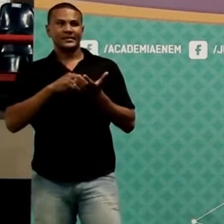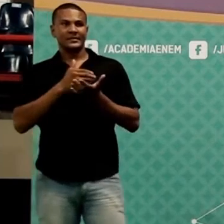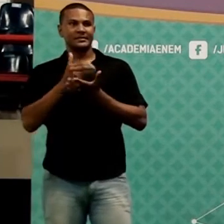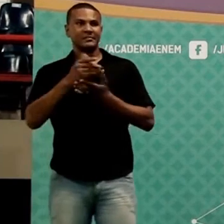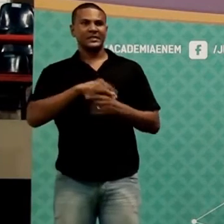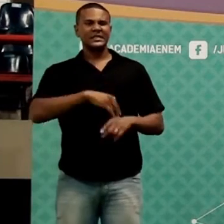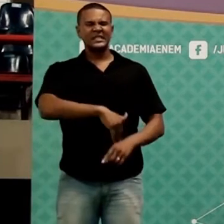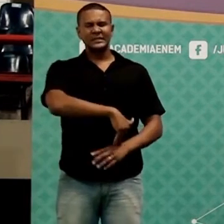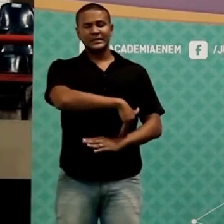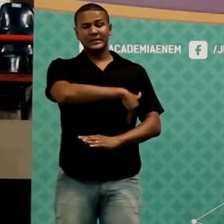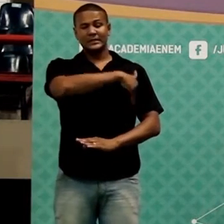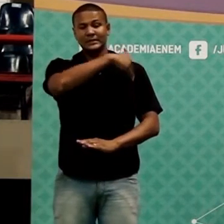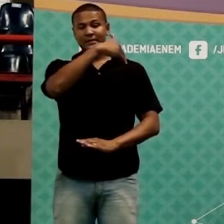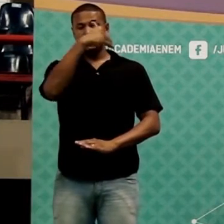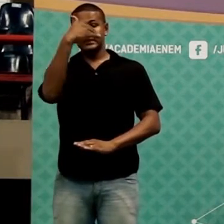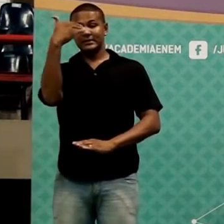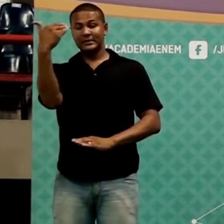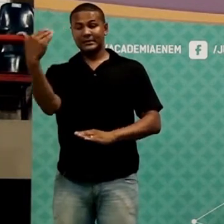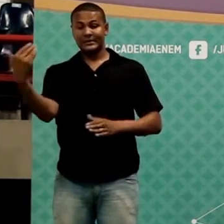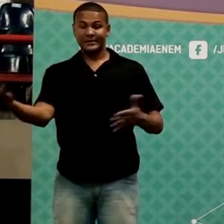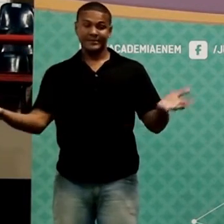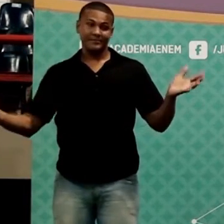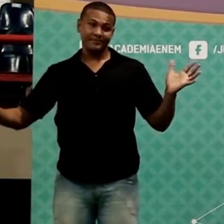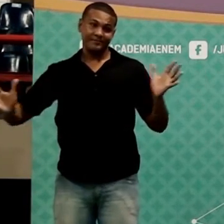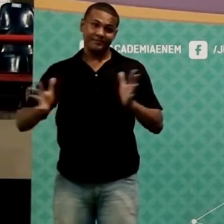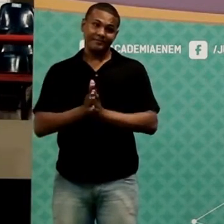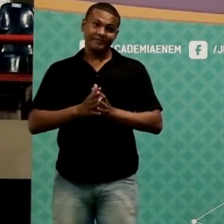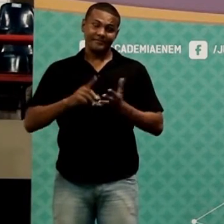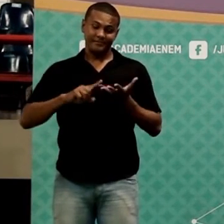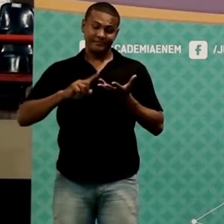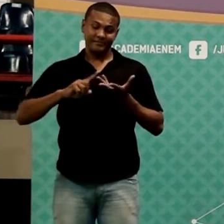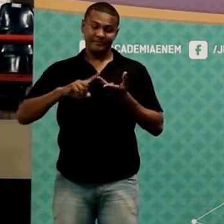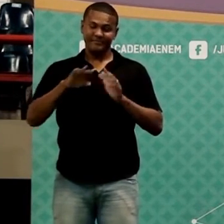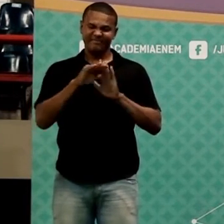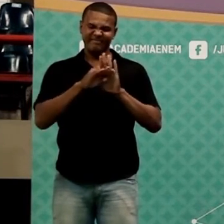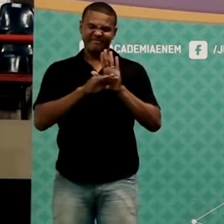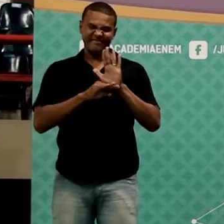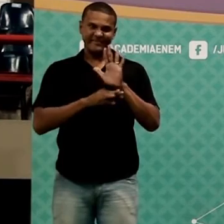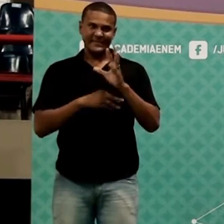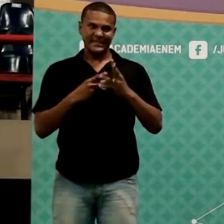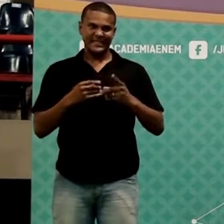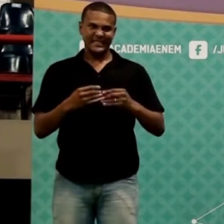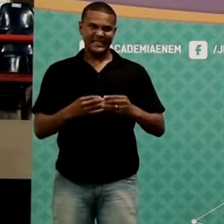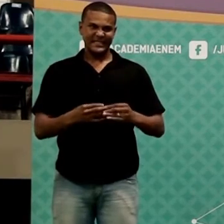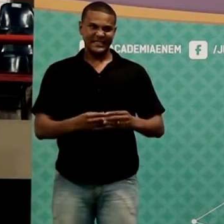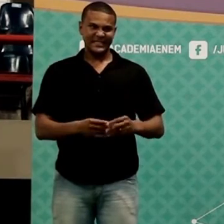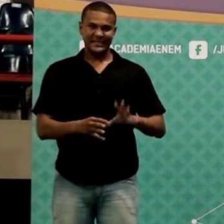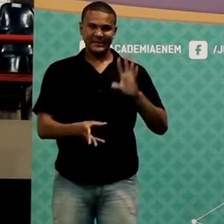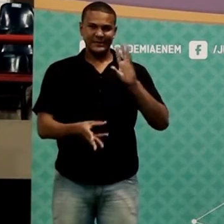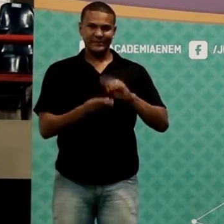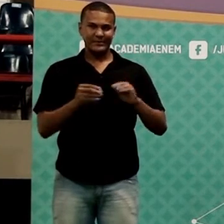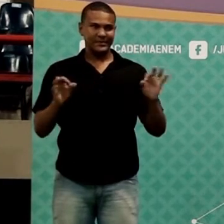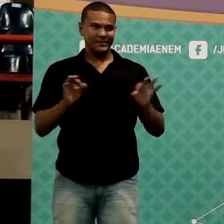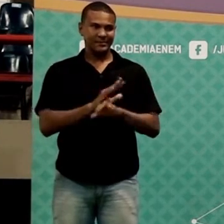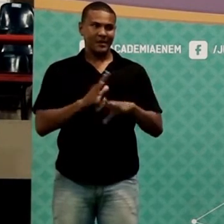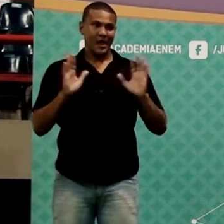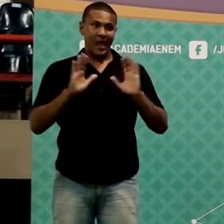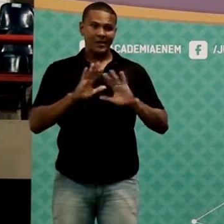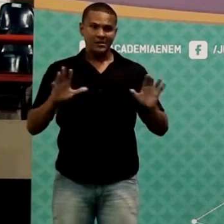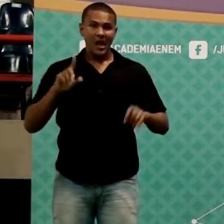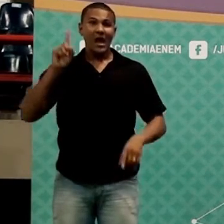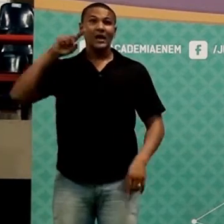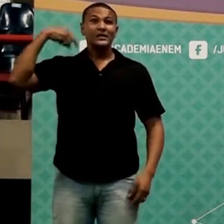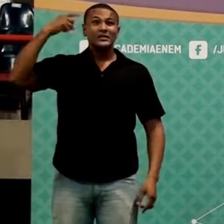vai até terminar as pautas. Tudo indo à reunião, tá? Aí quando ela voltar segunda-feira à noite, ele tem